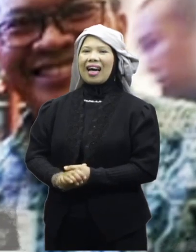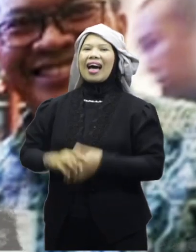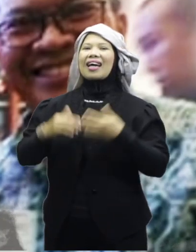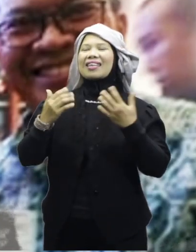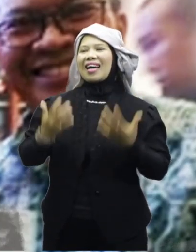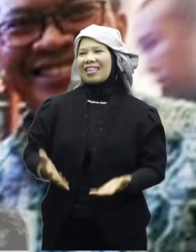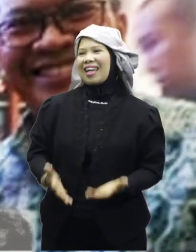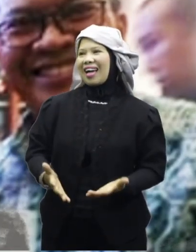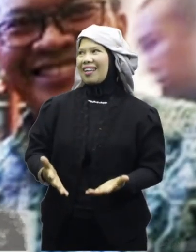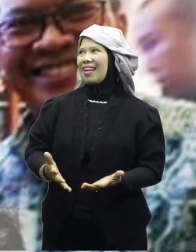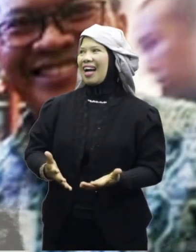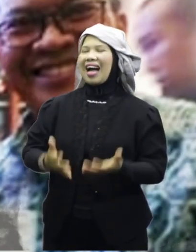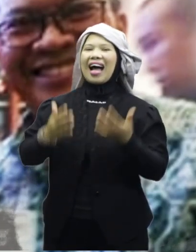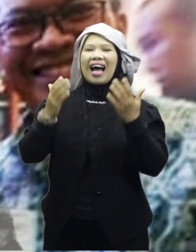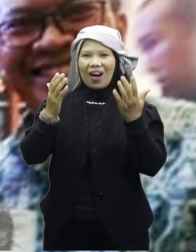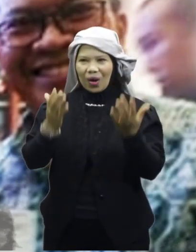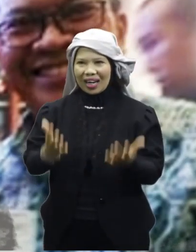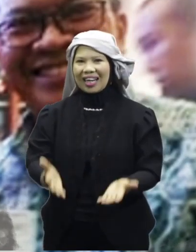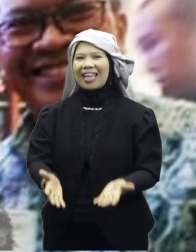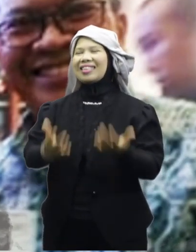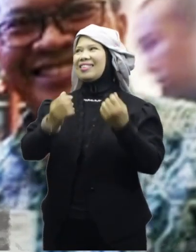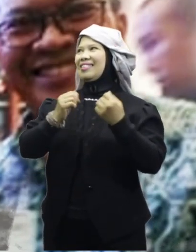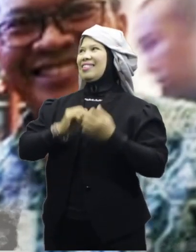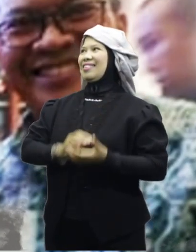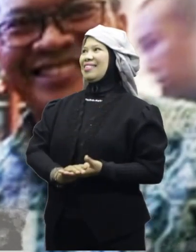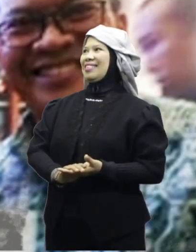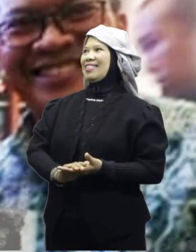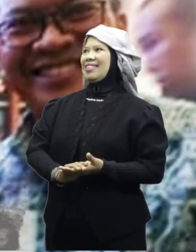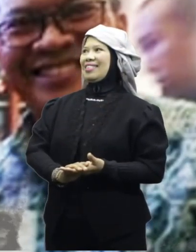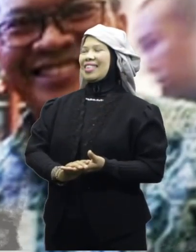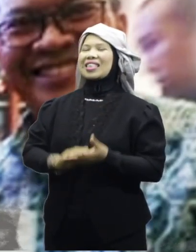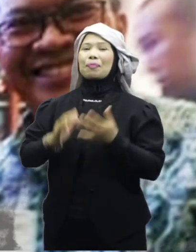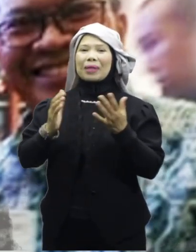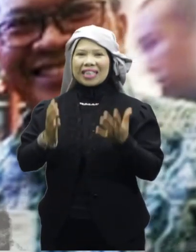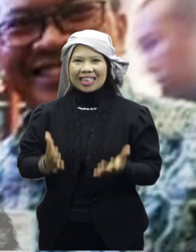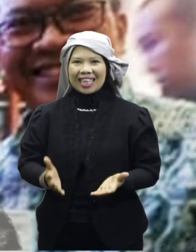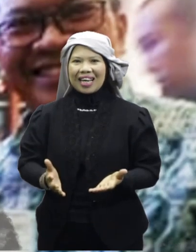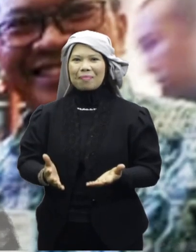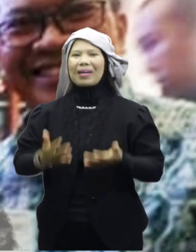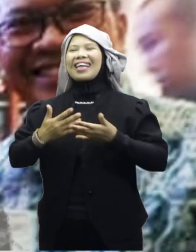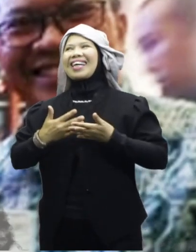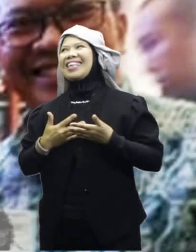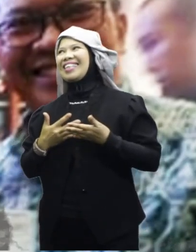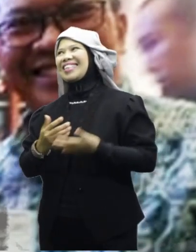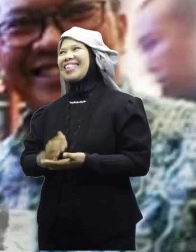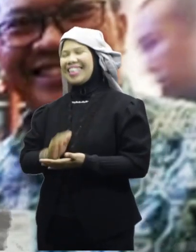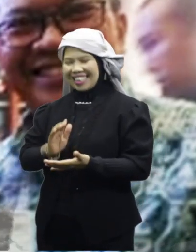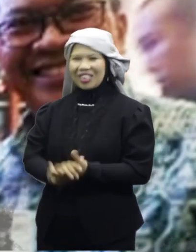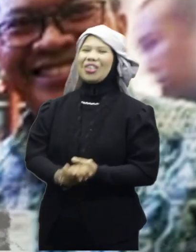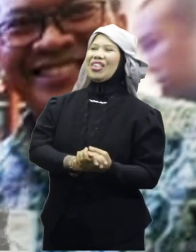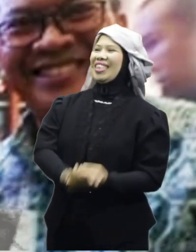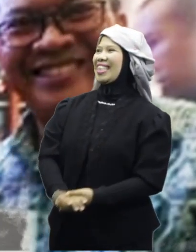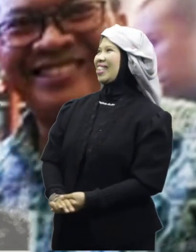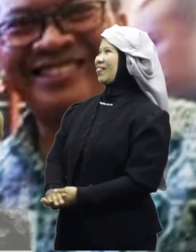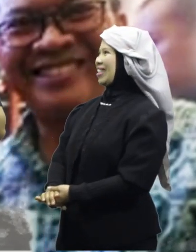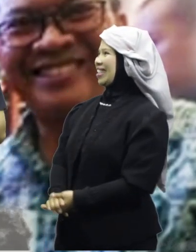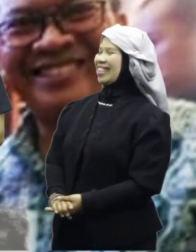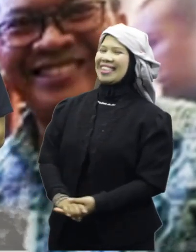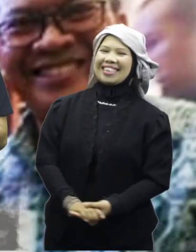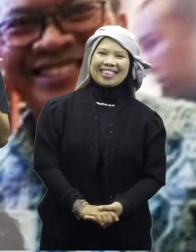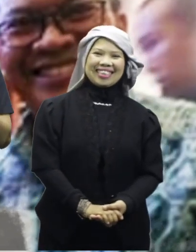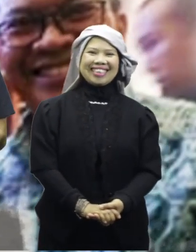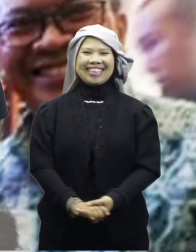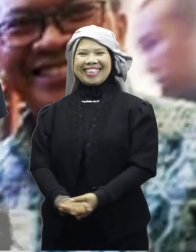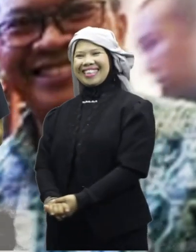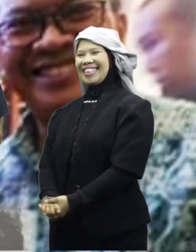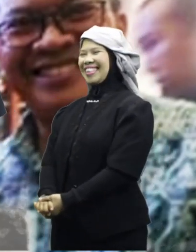adalah hargailah orang lain. Okay. Jadi seperti kita menghargai diri sendiri. Okay. Sahabat-sahabat, ini